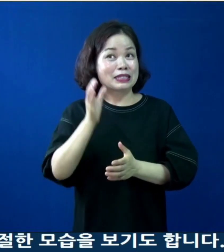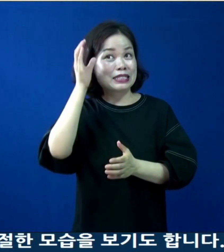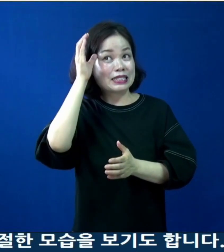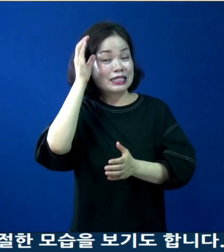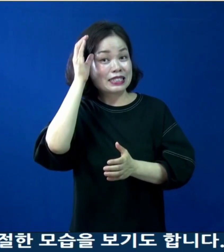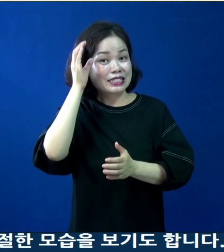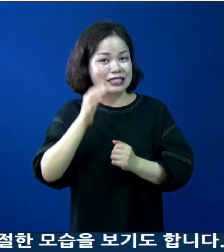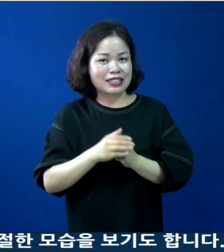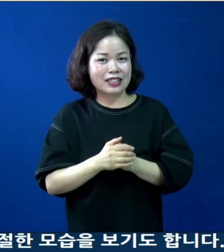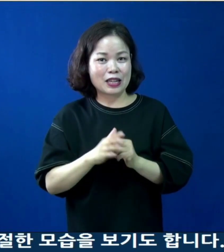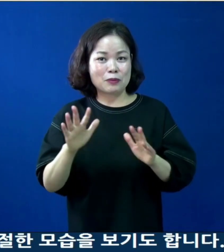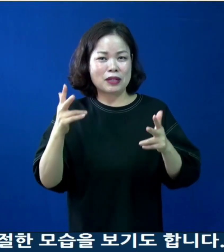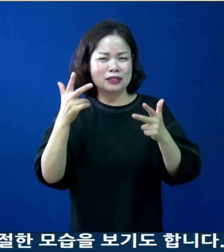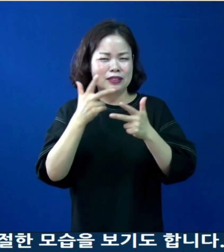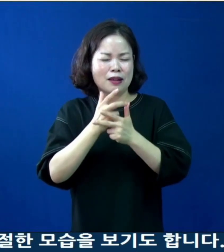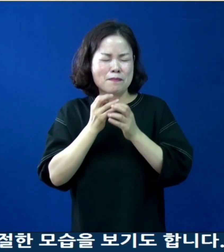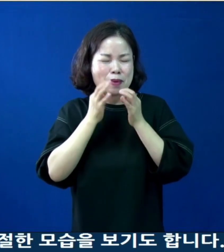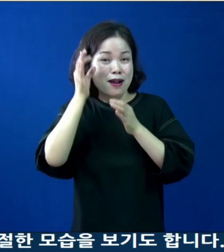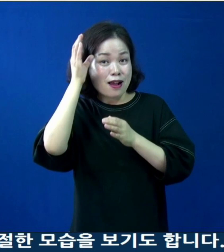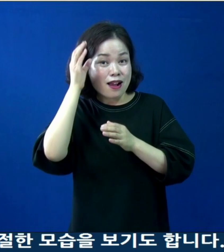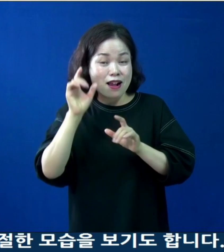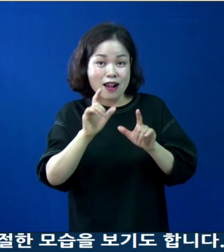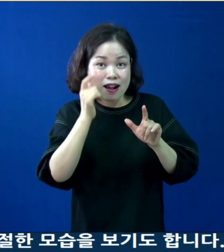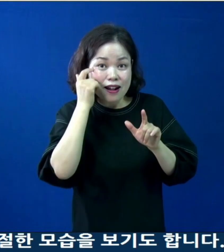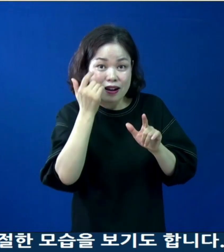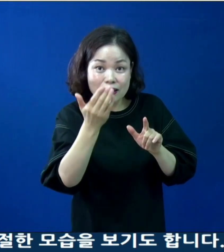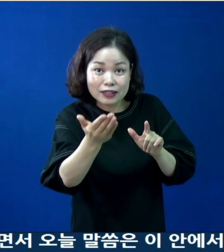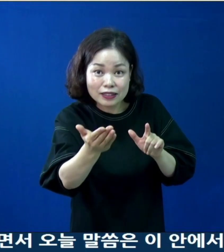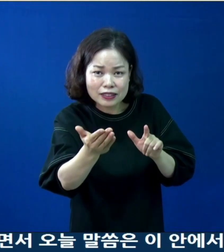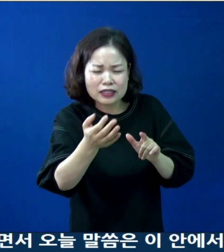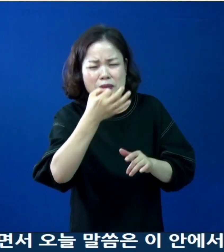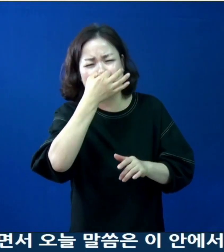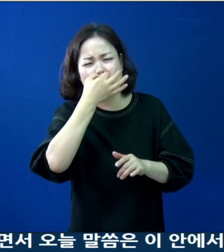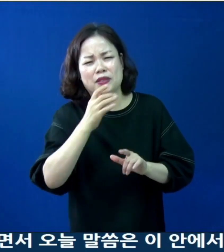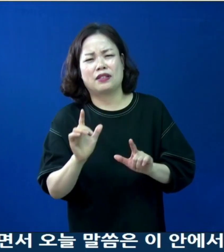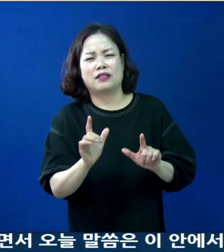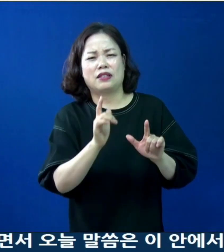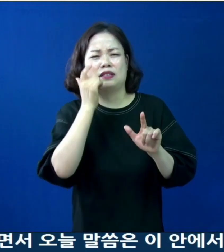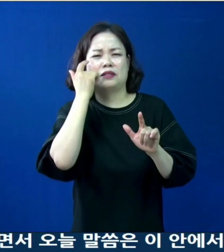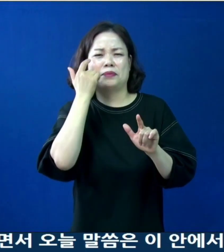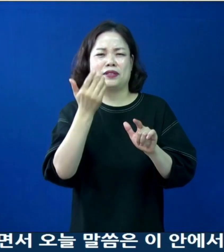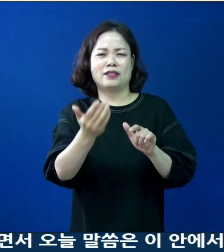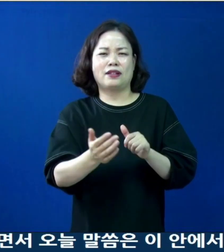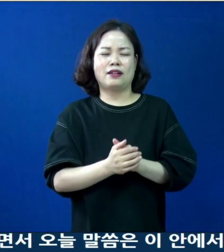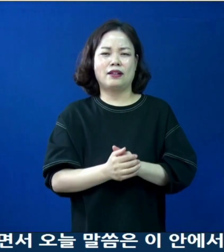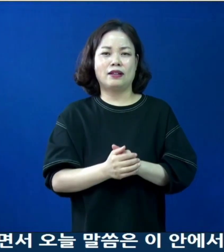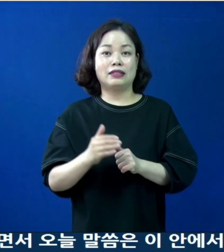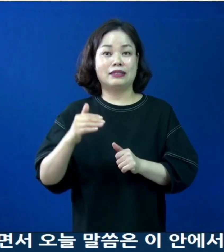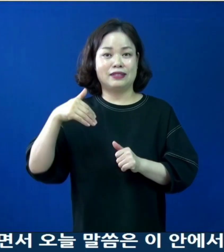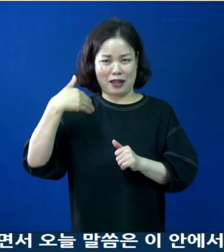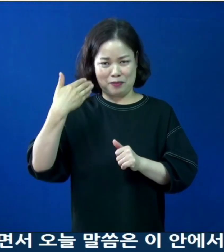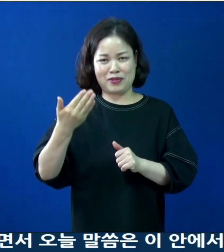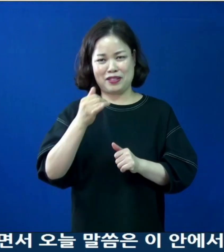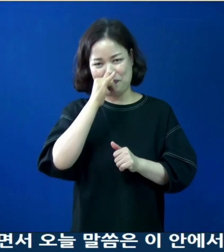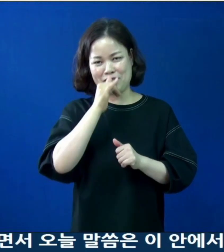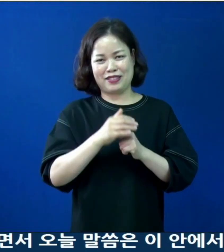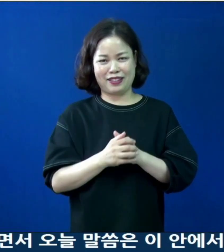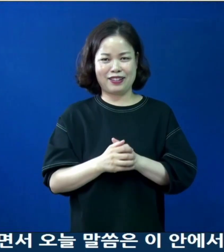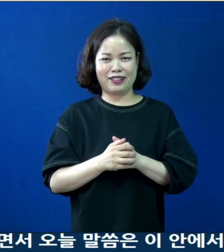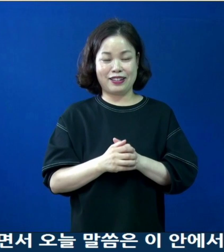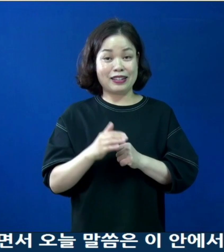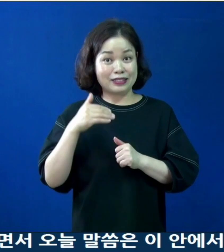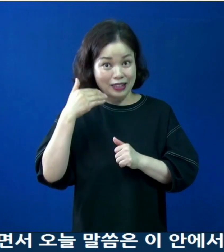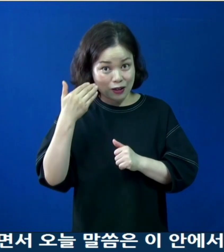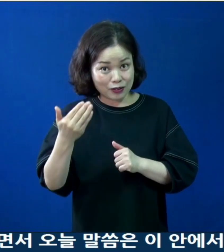혹시 이번 한 주간 애절하게 사셨습니까? 힘들게 사셨습니까? 다음 편이 있습니다.